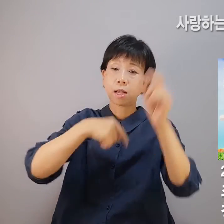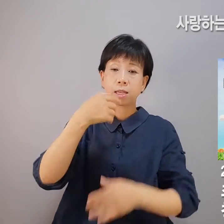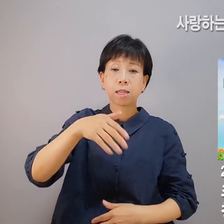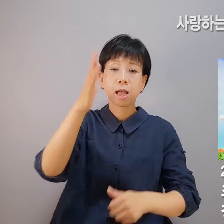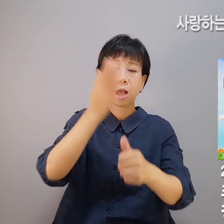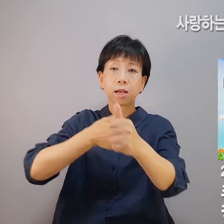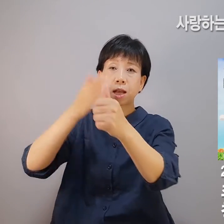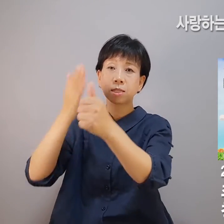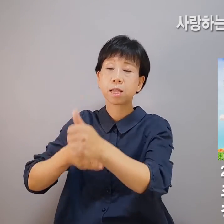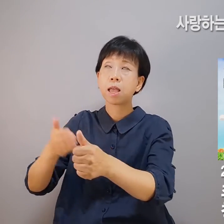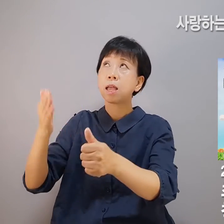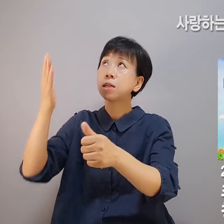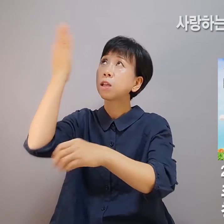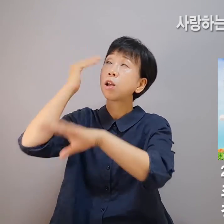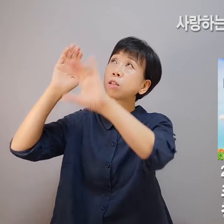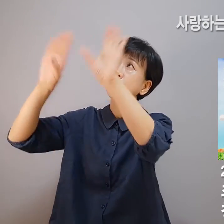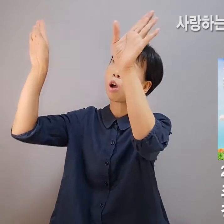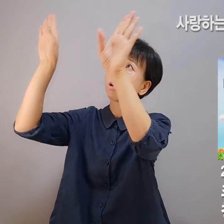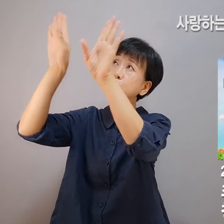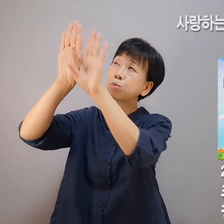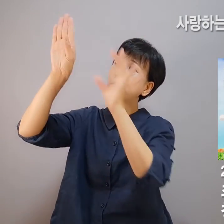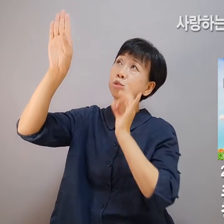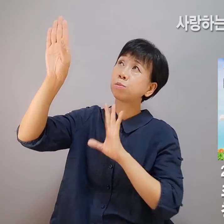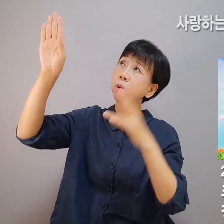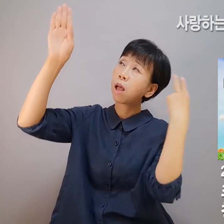앞으로 천성을 향하며